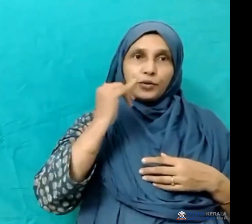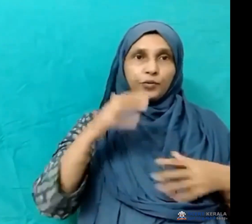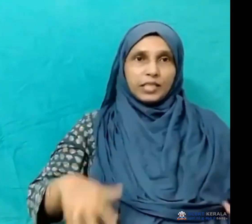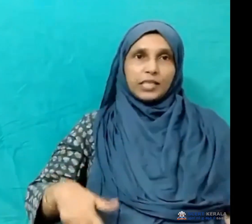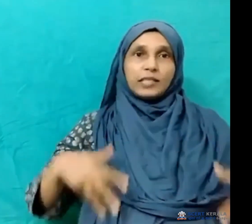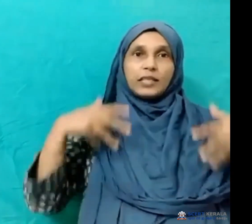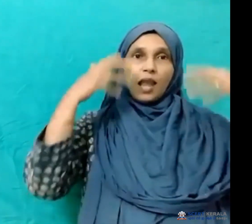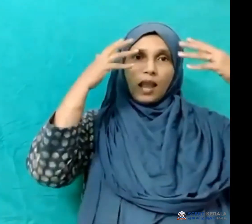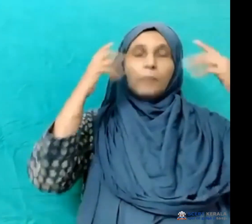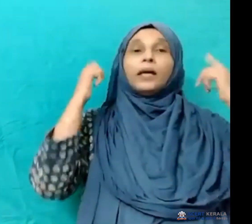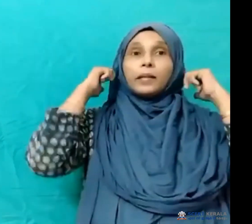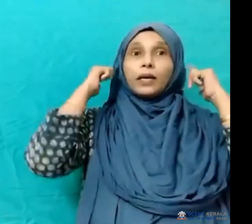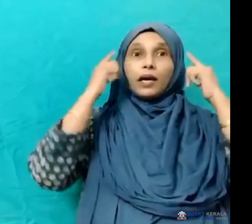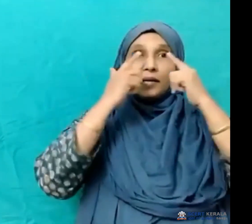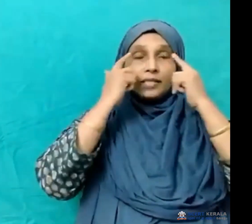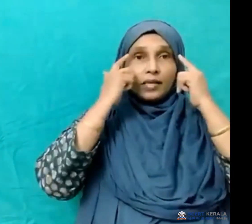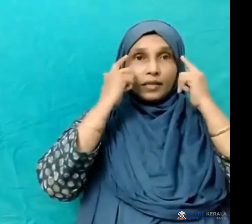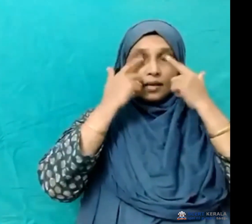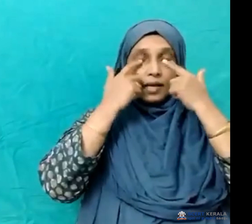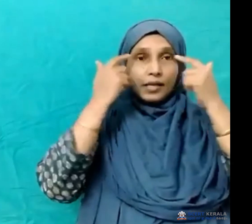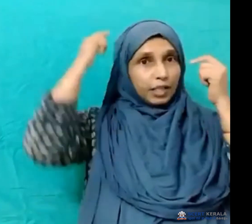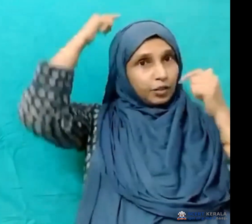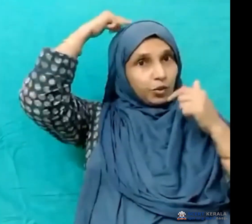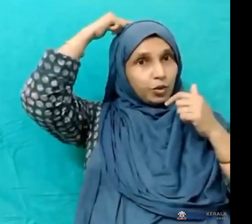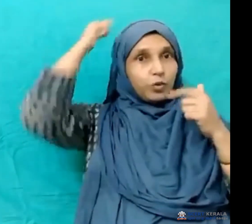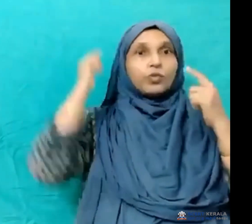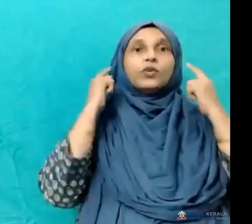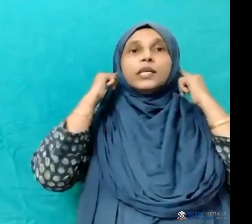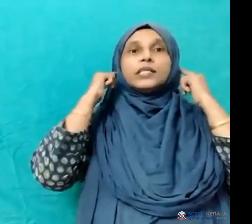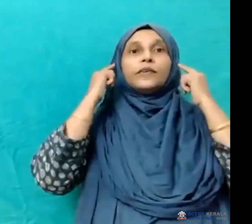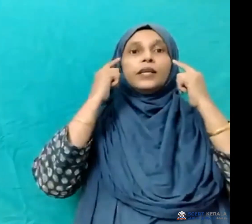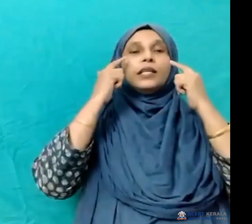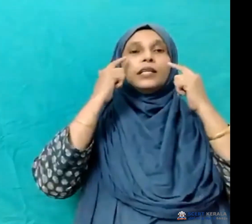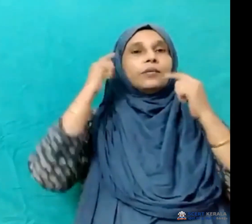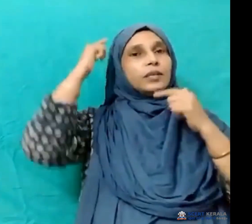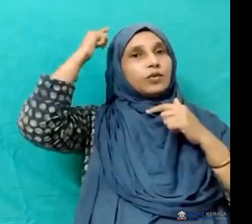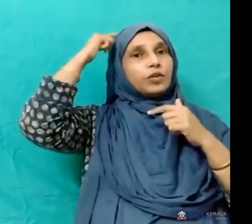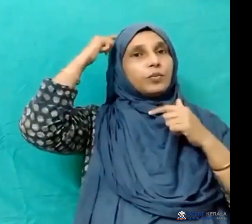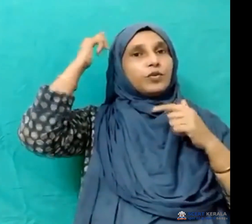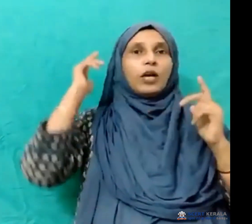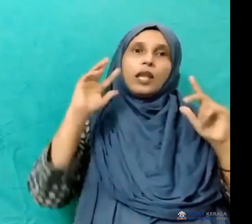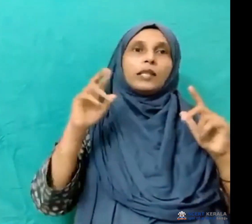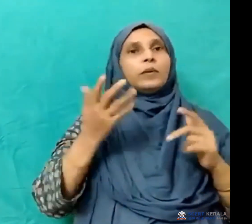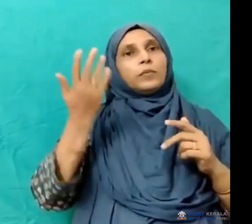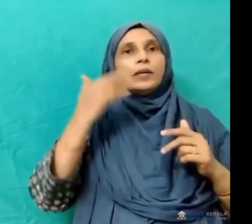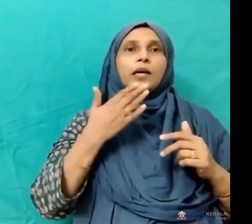വരുന്നു. ശരീരത്തിൽ നല്ല നമ്മുടെ കണ്ണിൽ നിന്ന് ഇങ്ങോട്ട് പോകുന്നു, ചെവിയിൽ നിന്നും ഇങ്ങോട്ട് പോകുന്നു, അതെല്ലാം നമ്മൾ മുമ്പ്